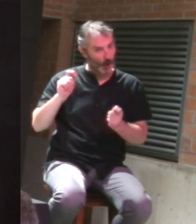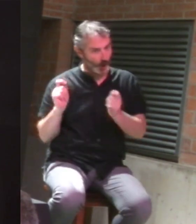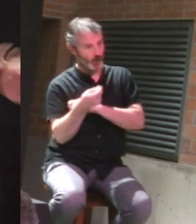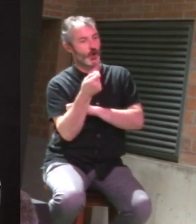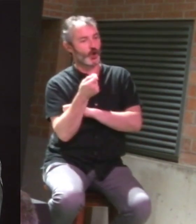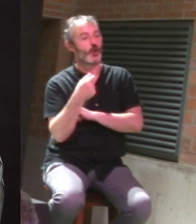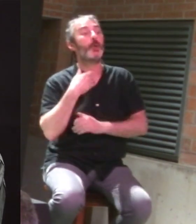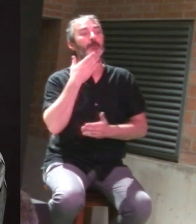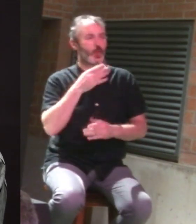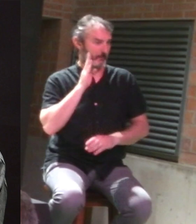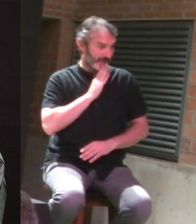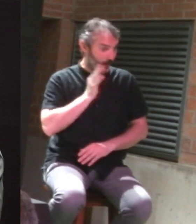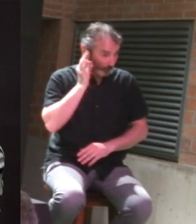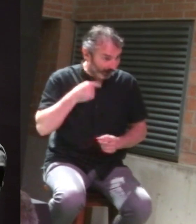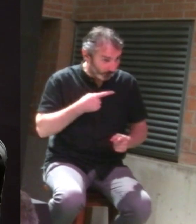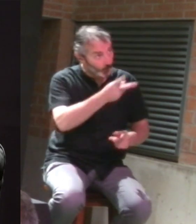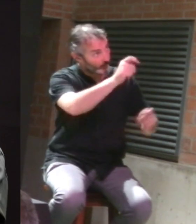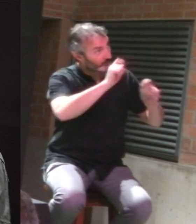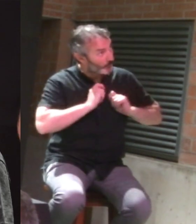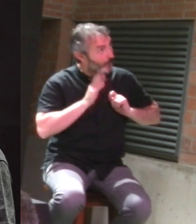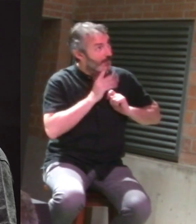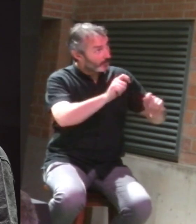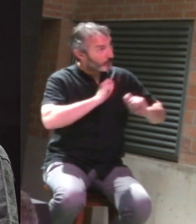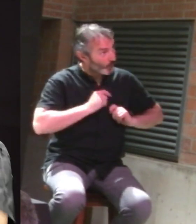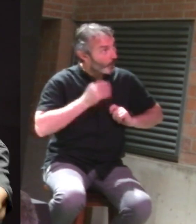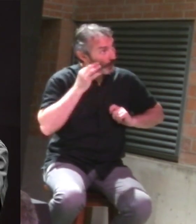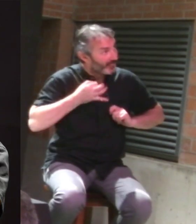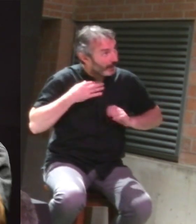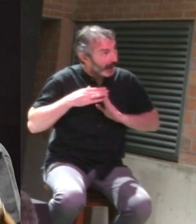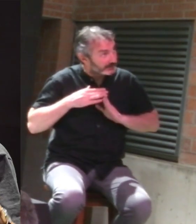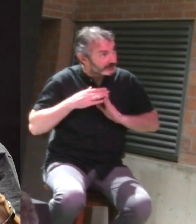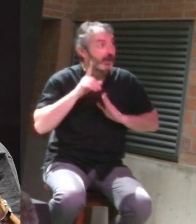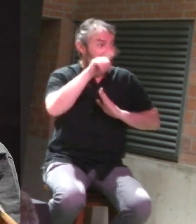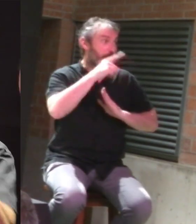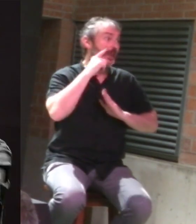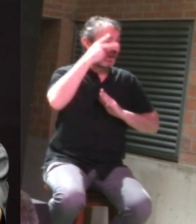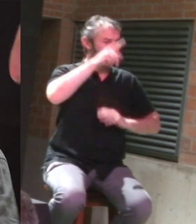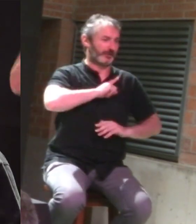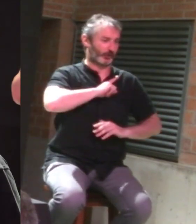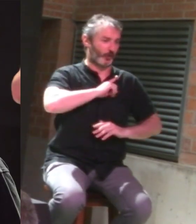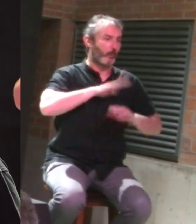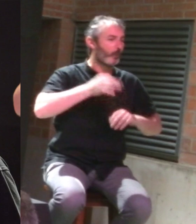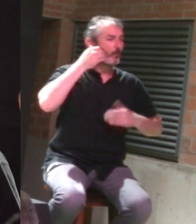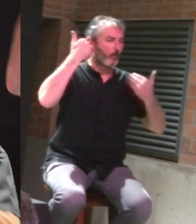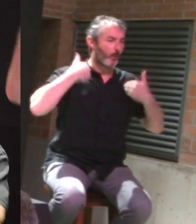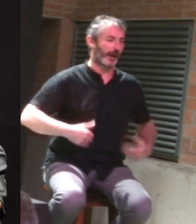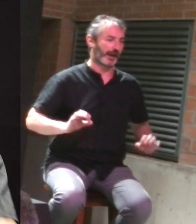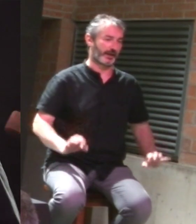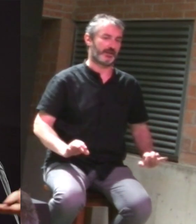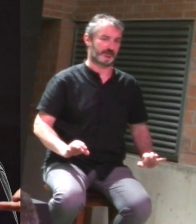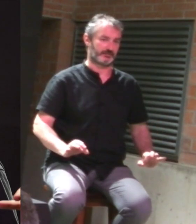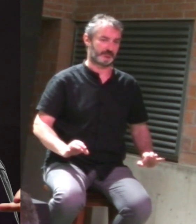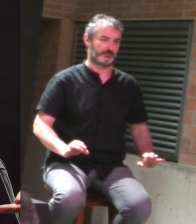reivindicar dignidad para algo tan valorado, tan difundido por ese arquetipo y